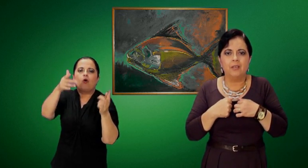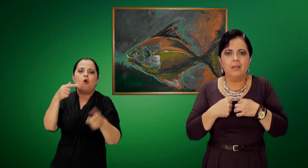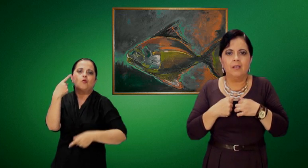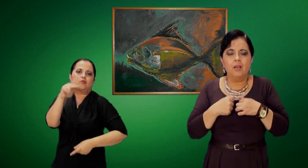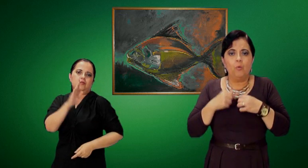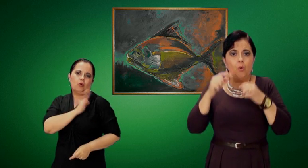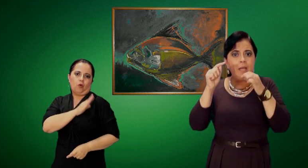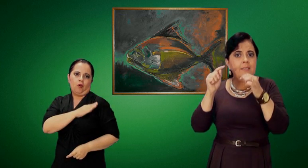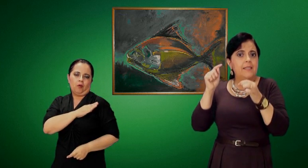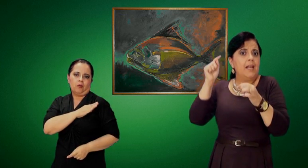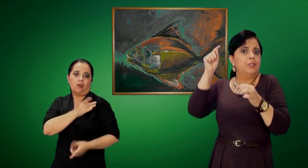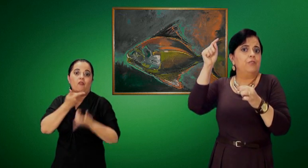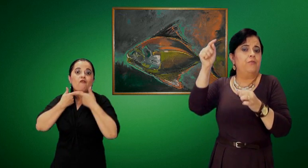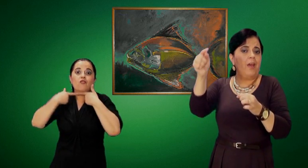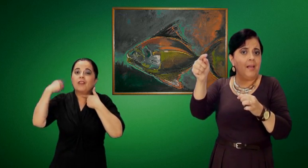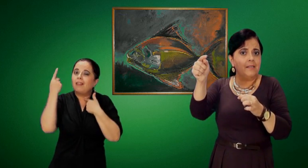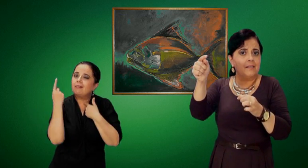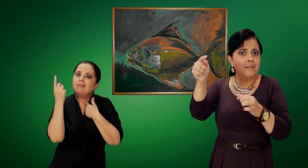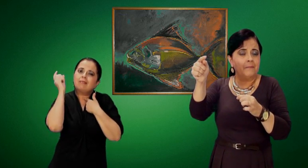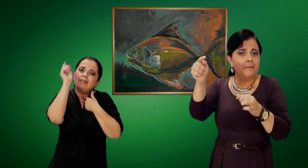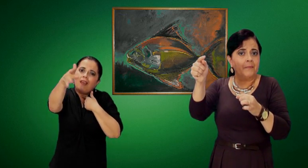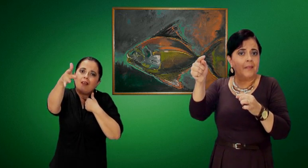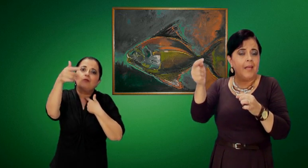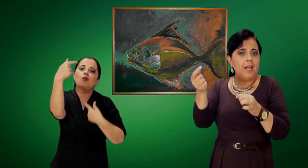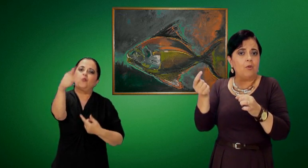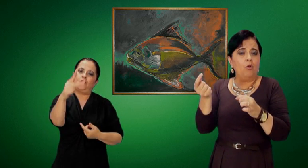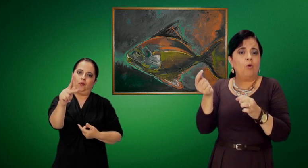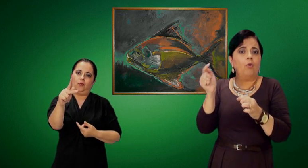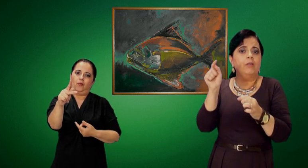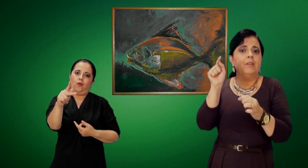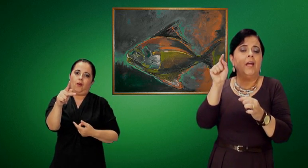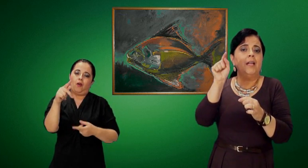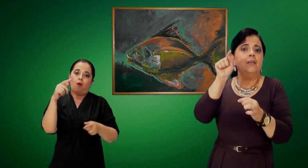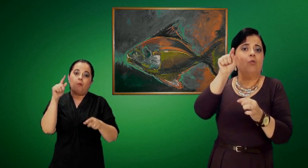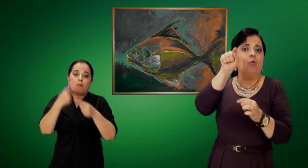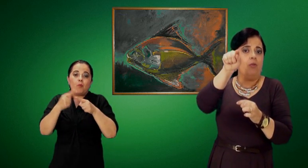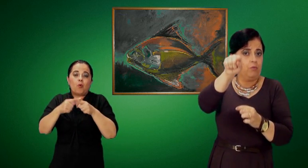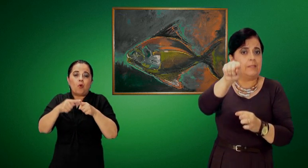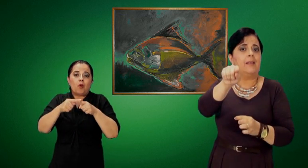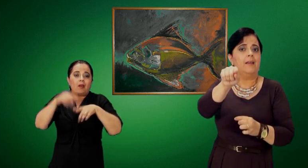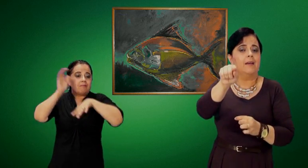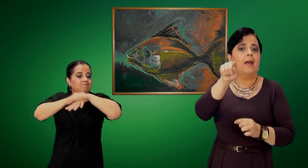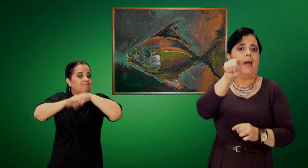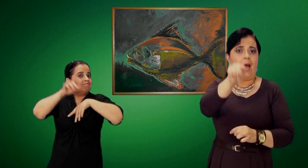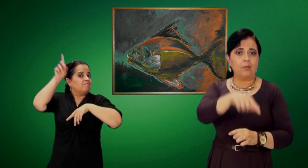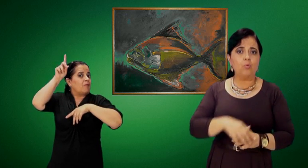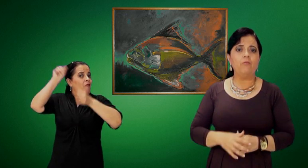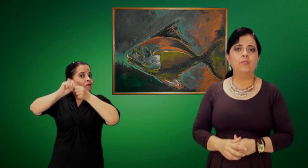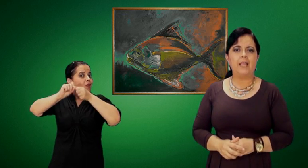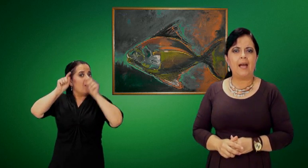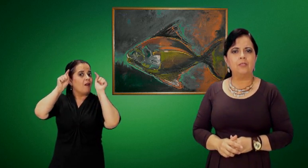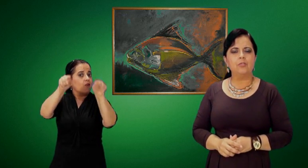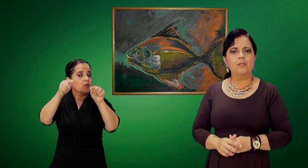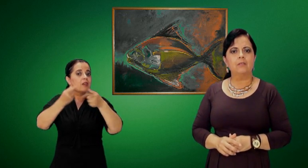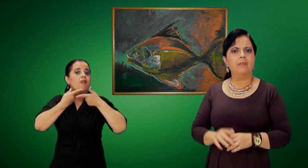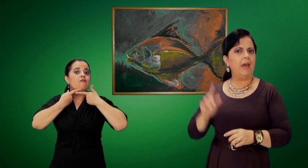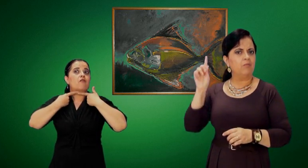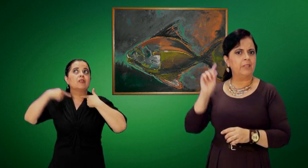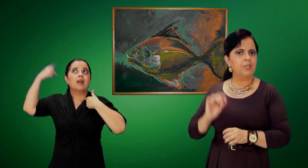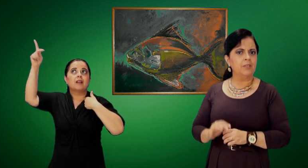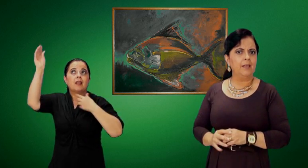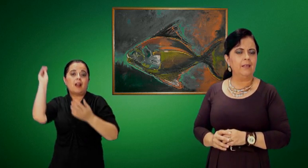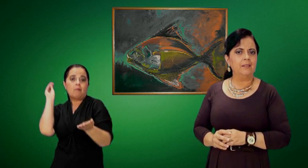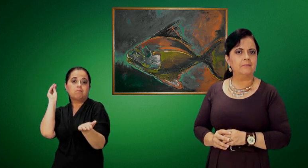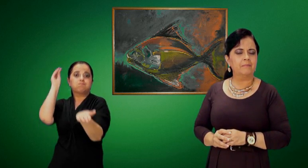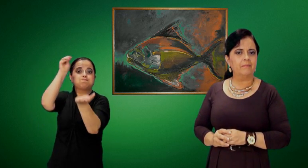vontade. Porque se ele te fez, ele colocou em você a tua vontade, que é